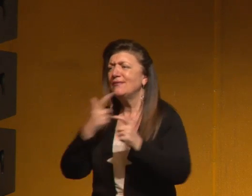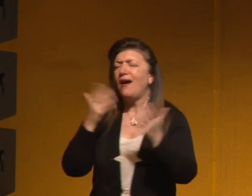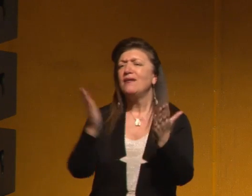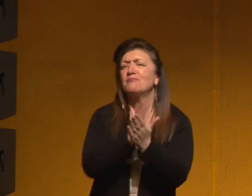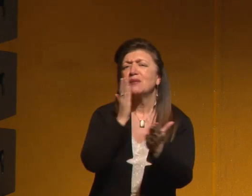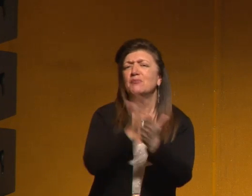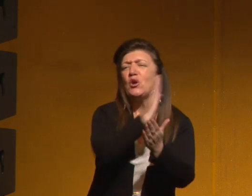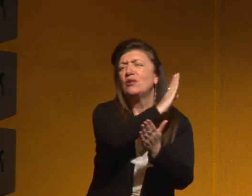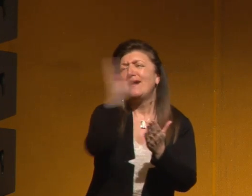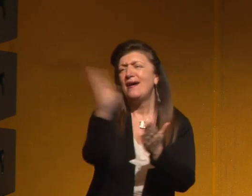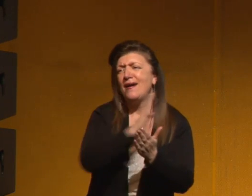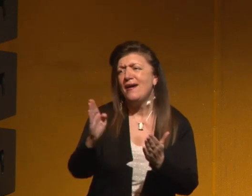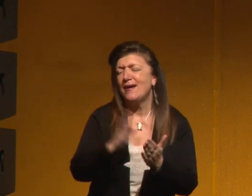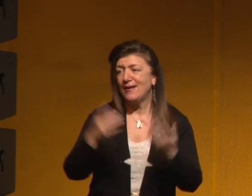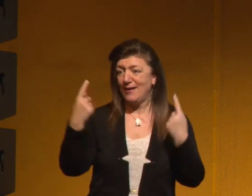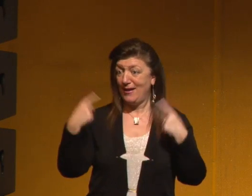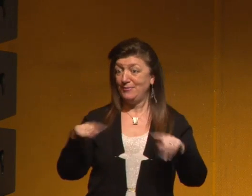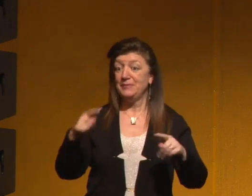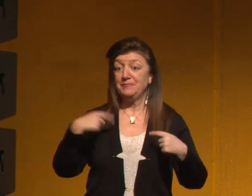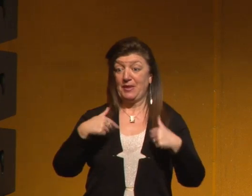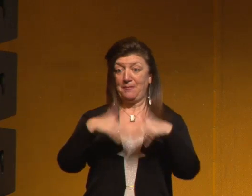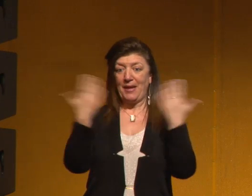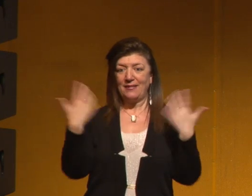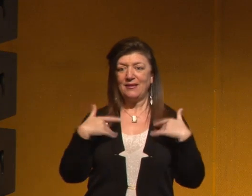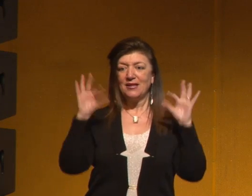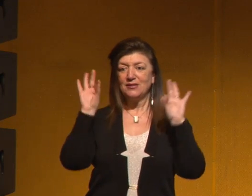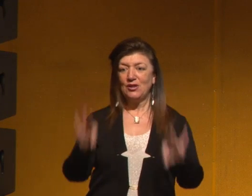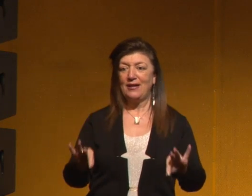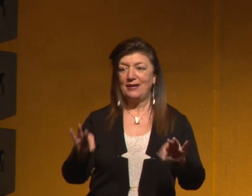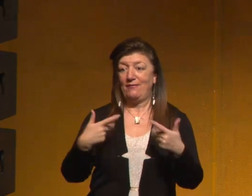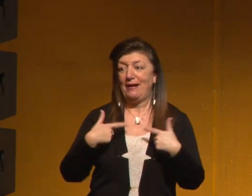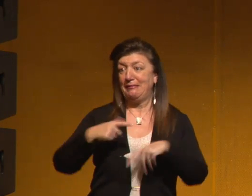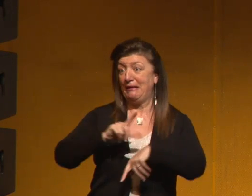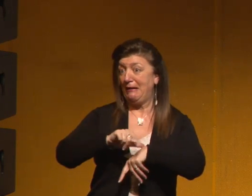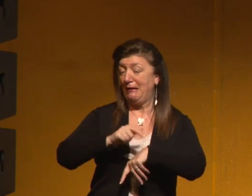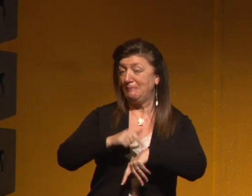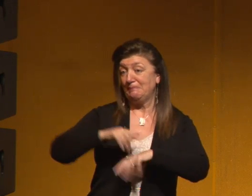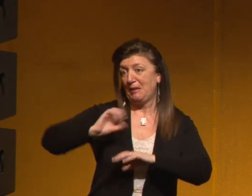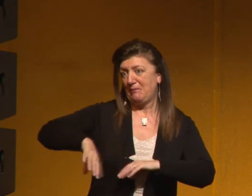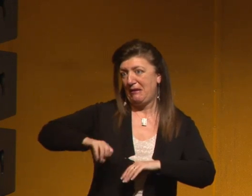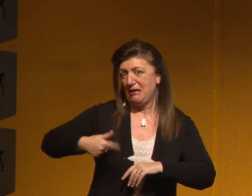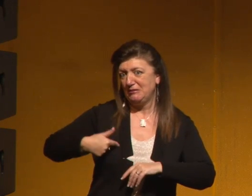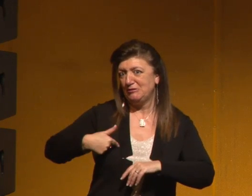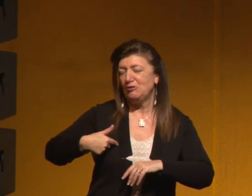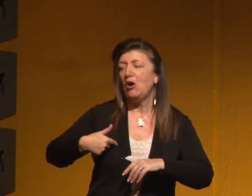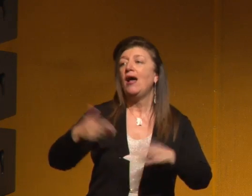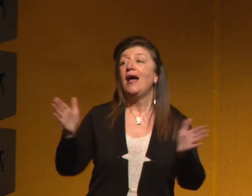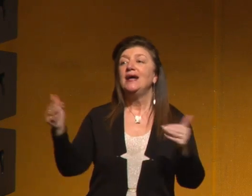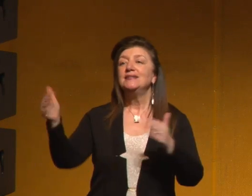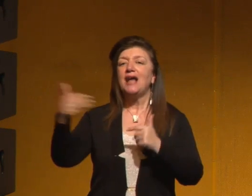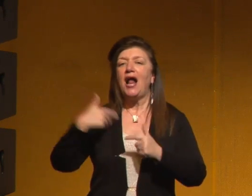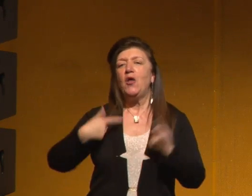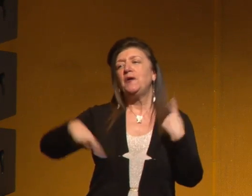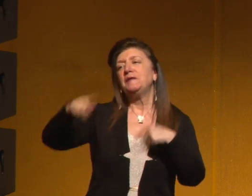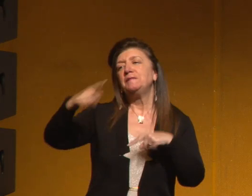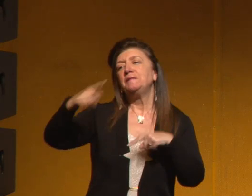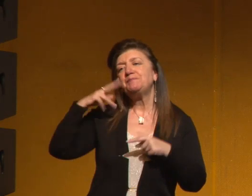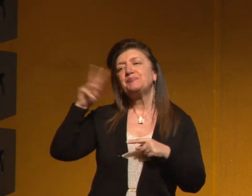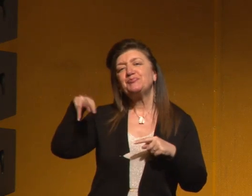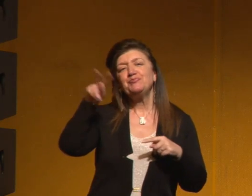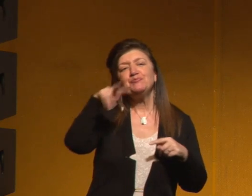io questa mattina sono arrivato presto al salone ho fatto un giro non si stavano allestendo agli